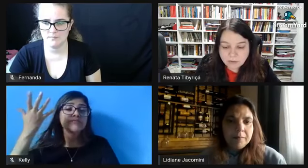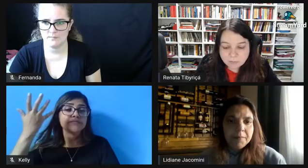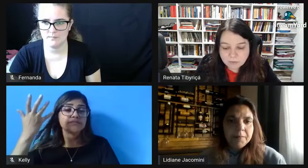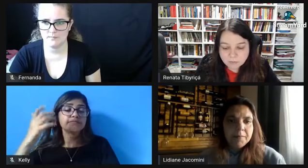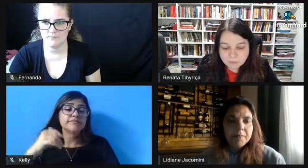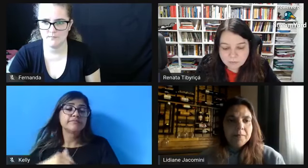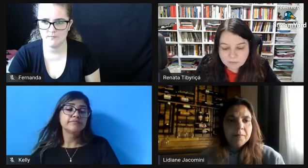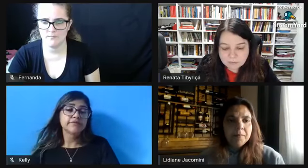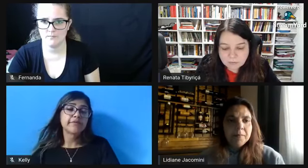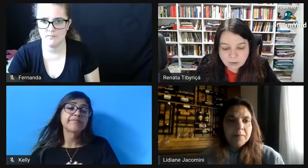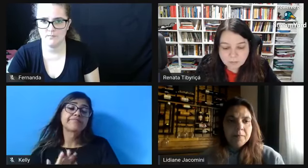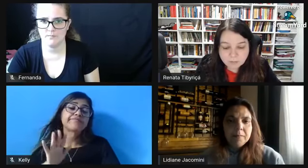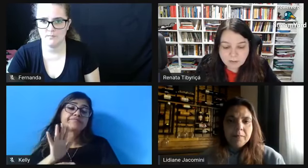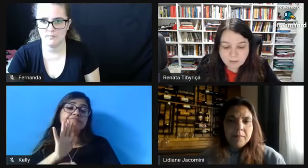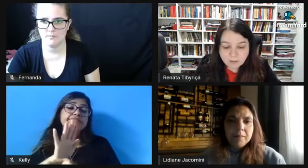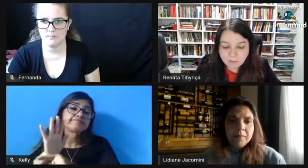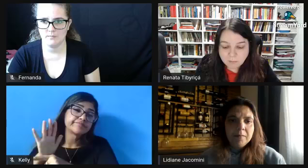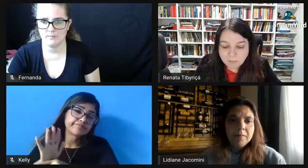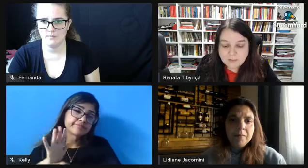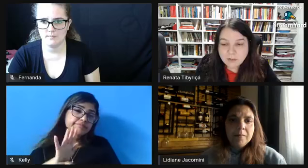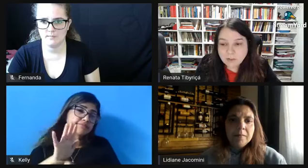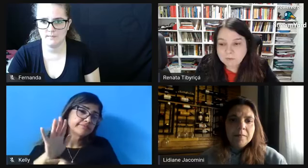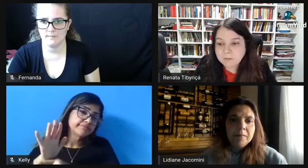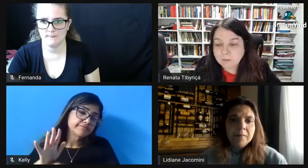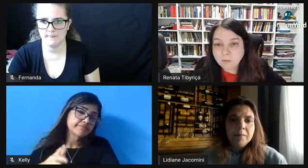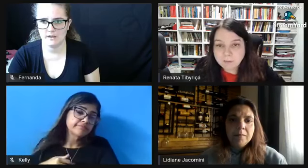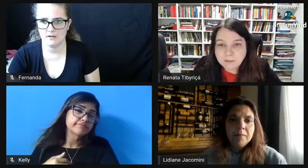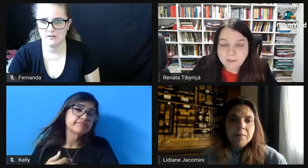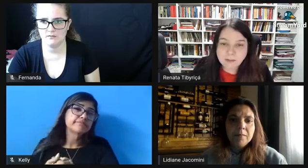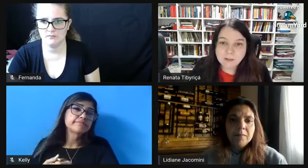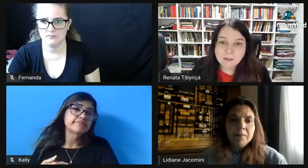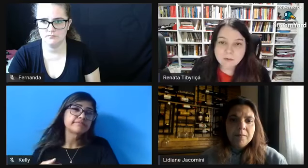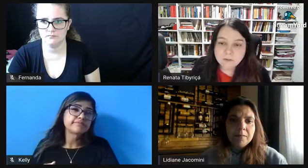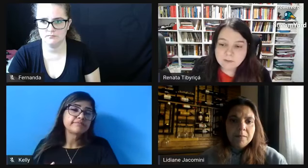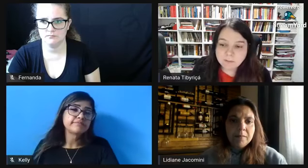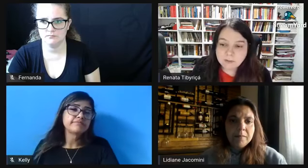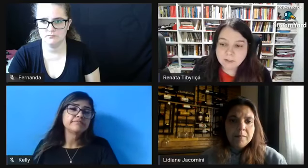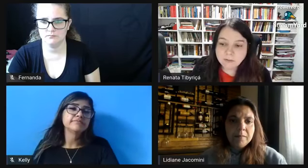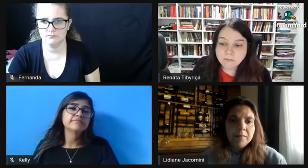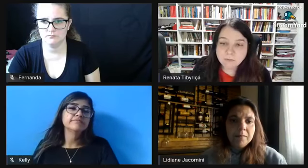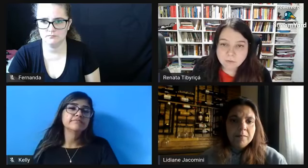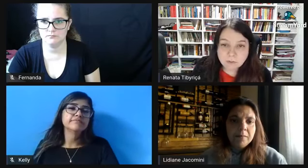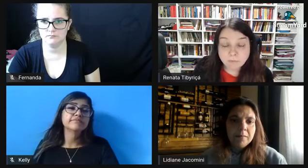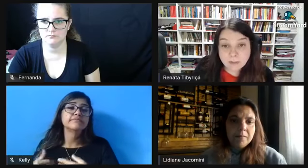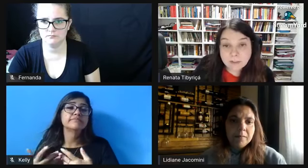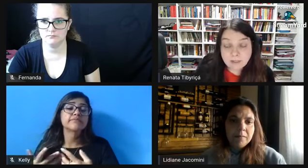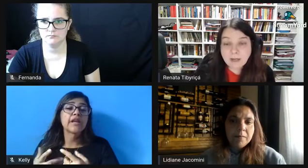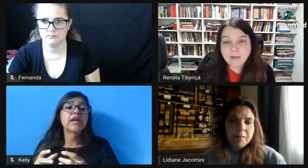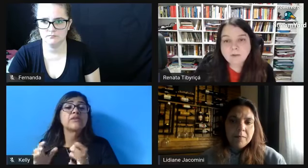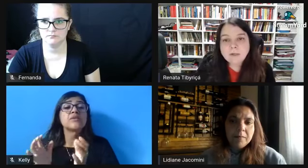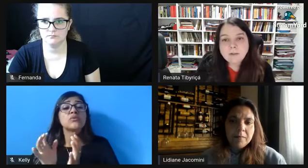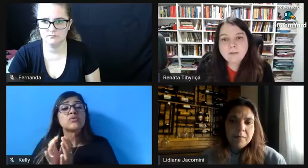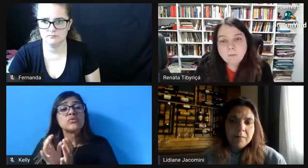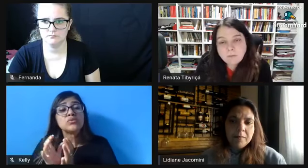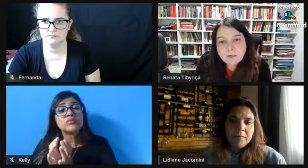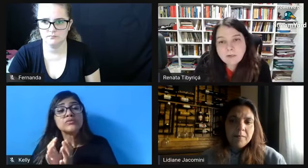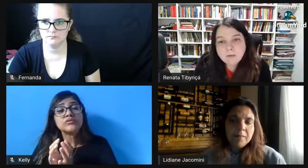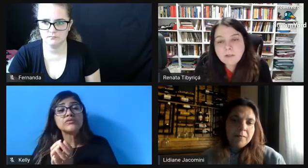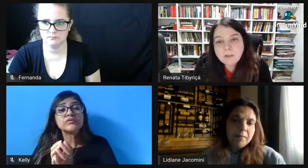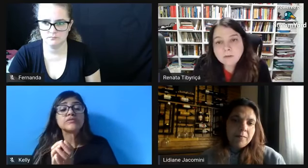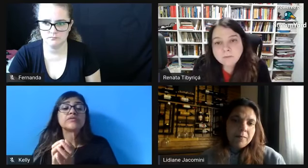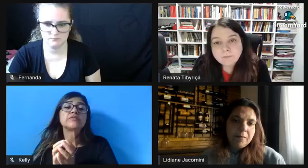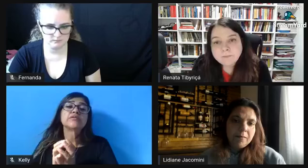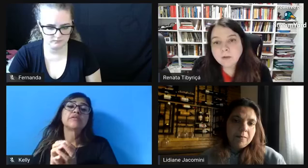né, ajudar a buscar soluções nesse sentido, porque, como eu comentei, a gente participa do Comitê de Acessibilidade da Defensoria, que foi criado, teve a